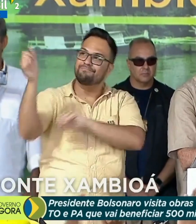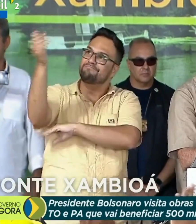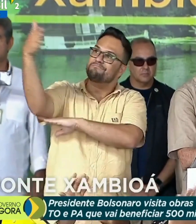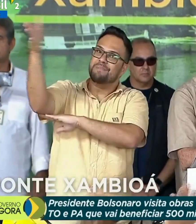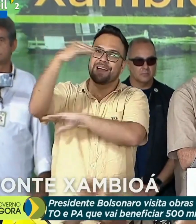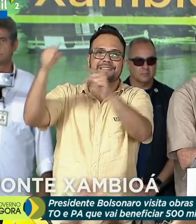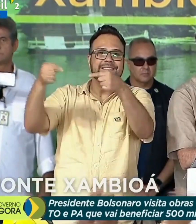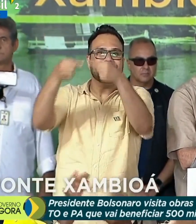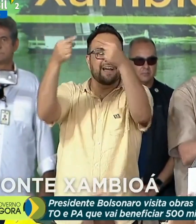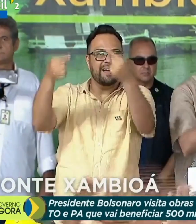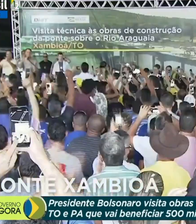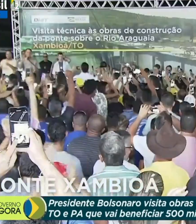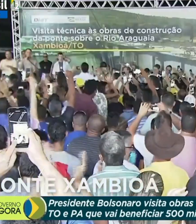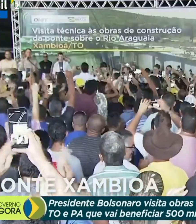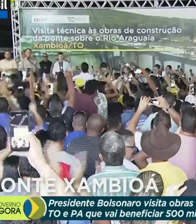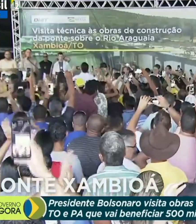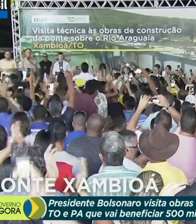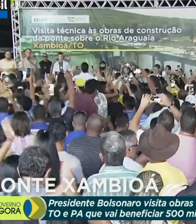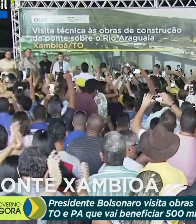bandeira.